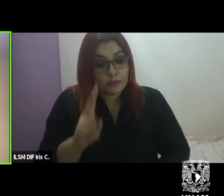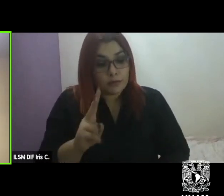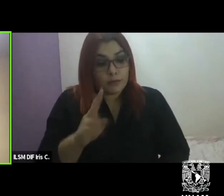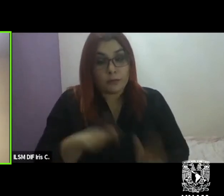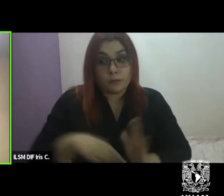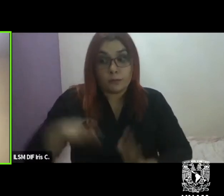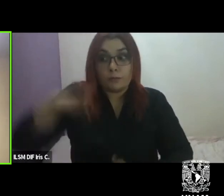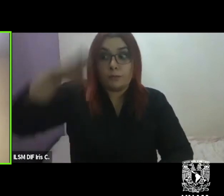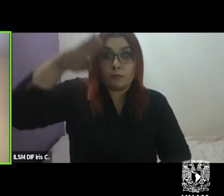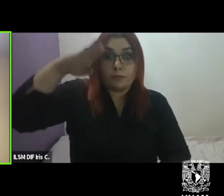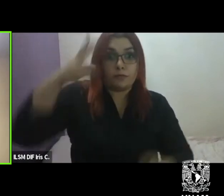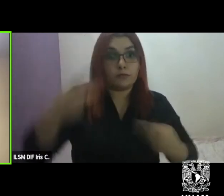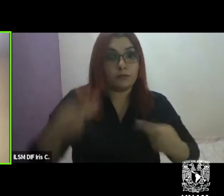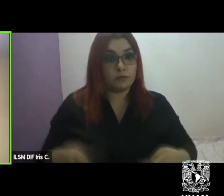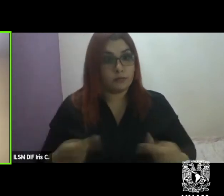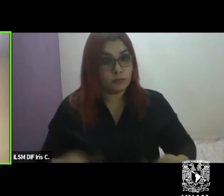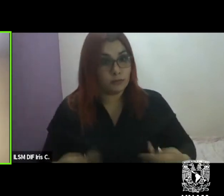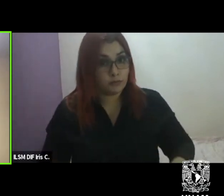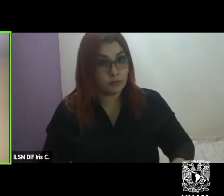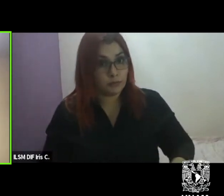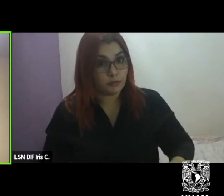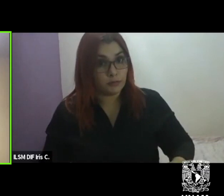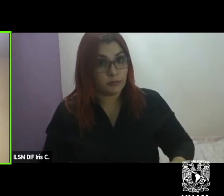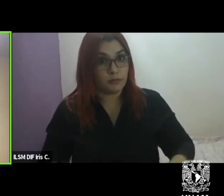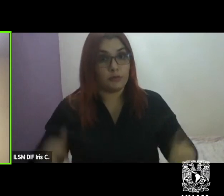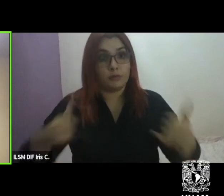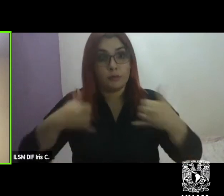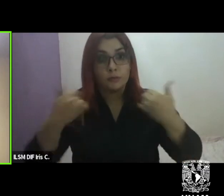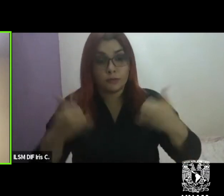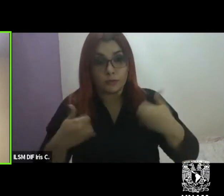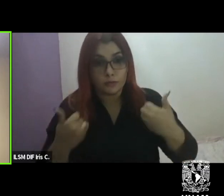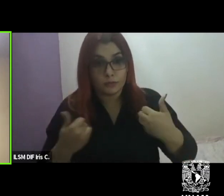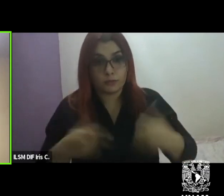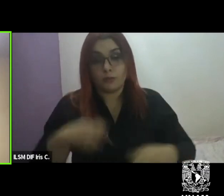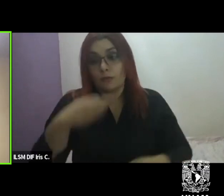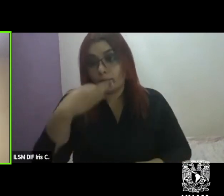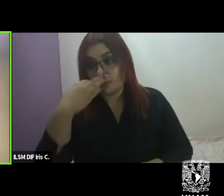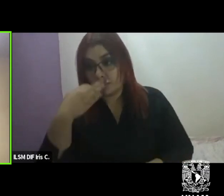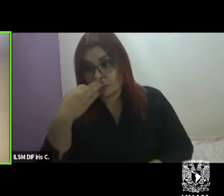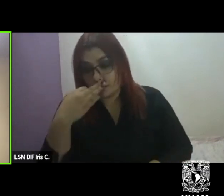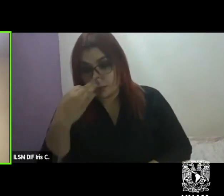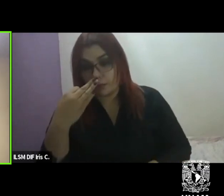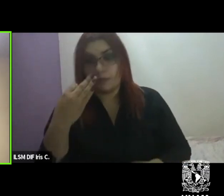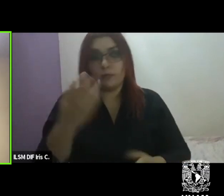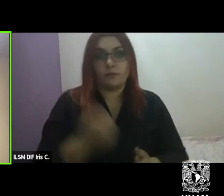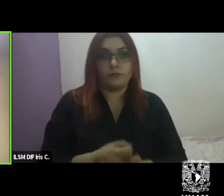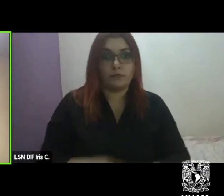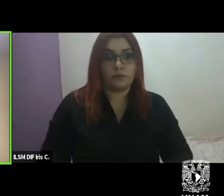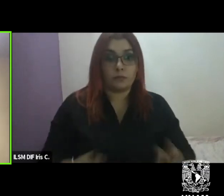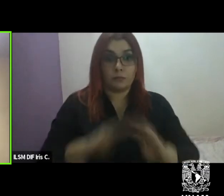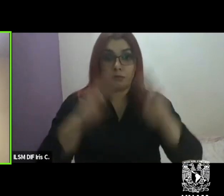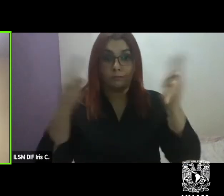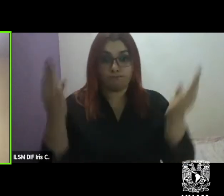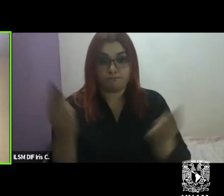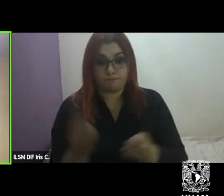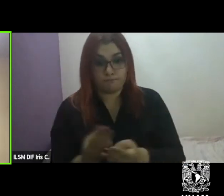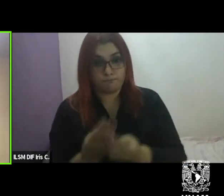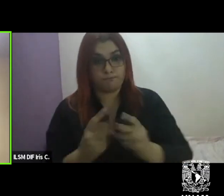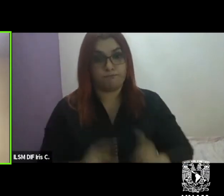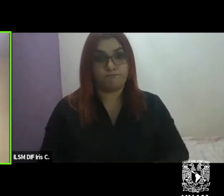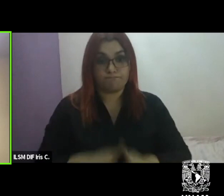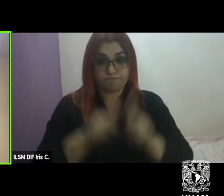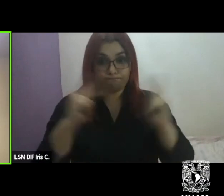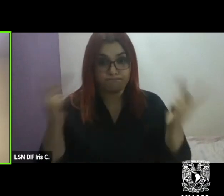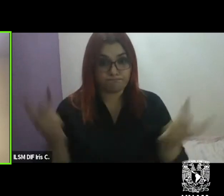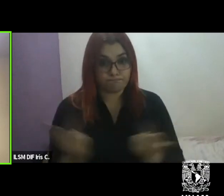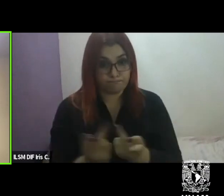tiene el ser humano moderno con su especie y con la flora, la fauna y el planeta. Esto creo que es importante tenerlo en